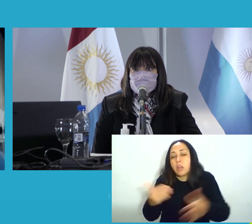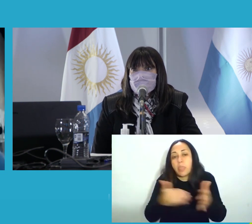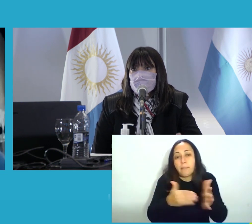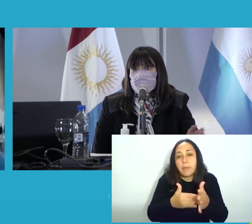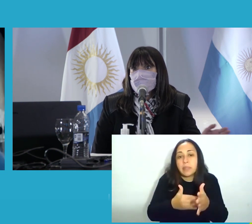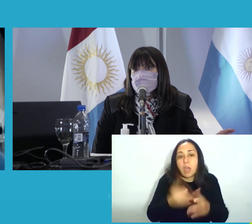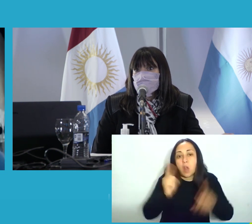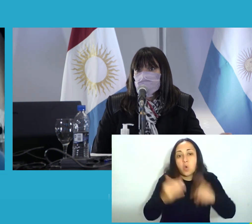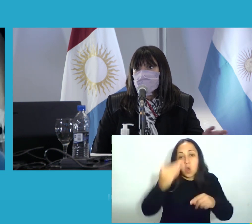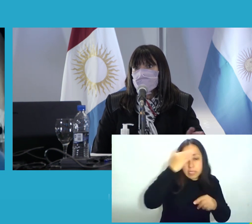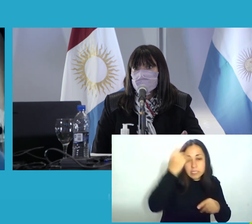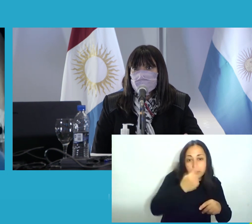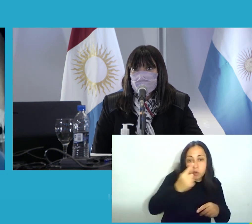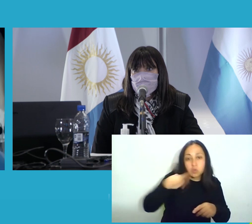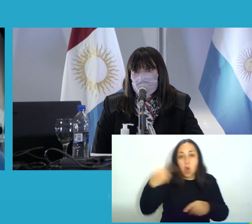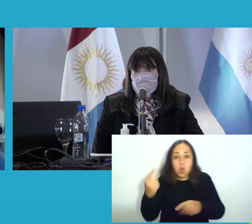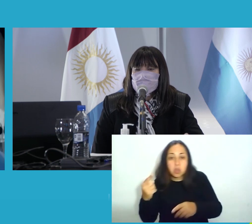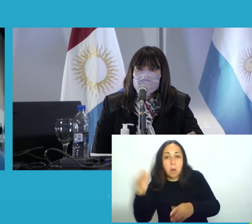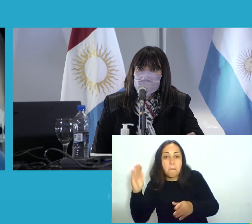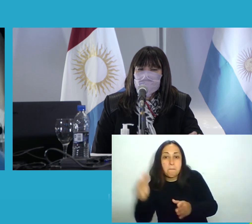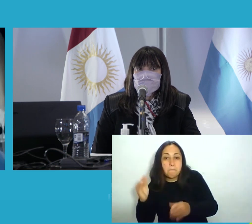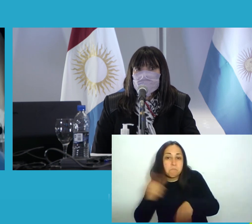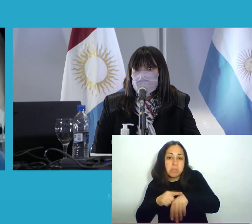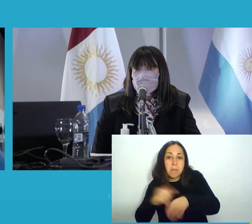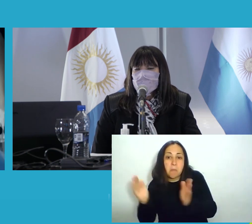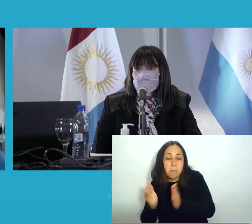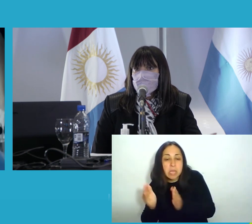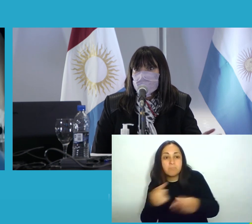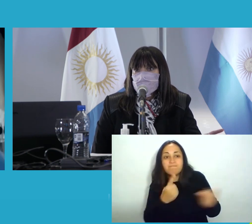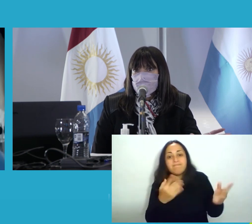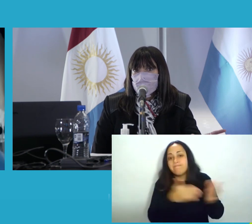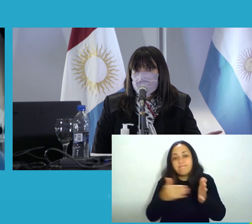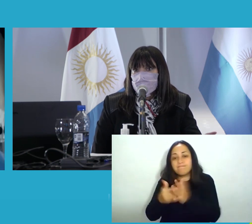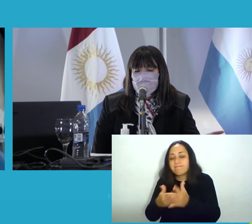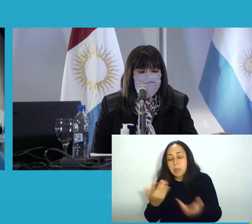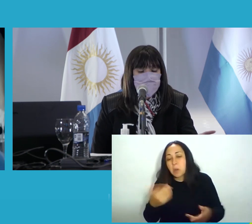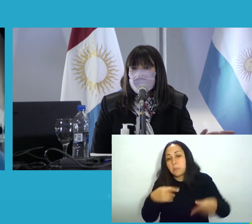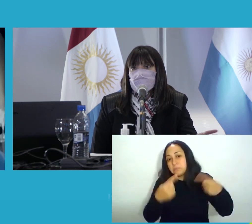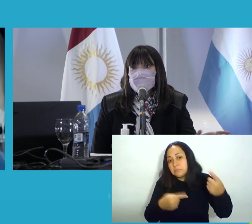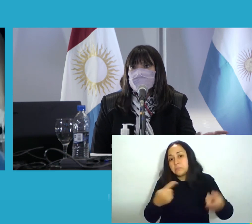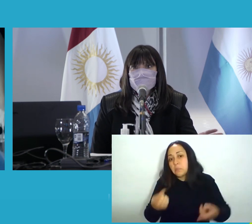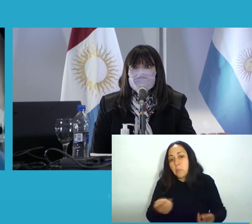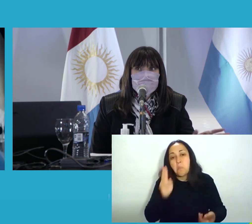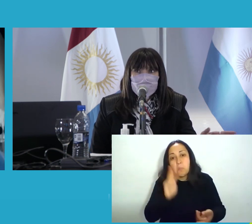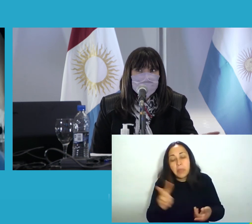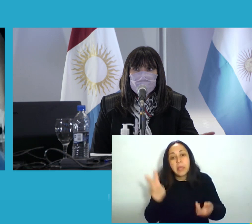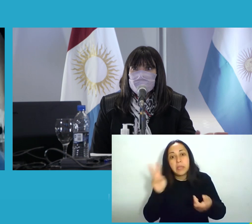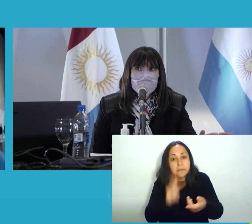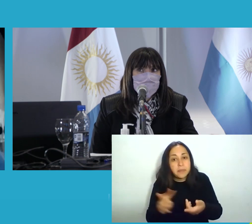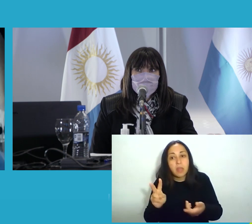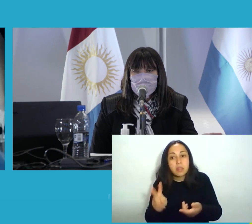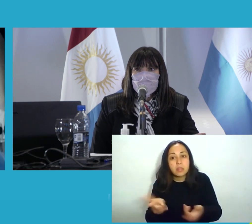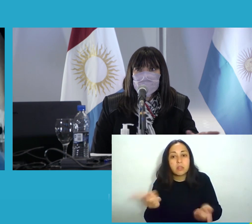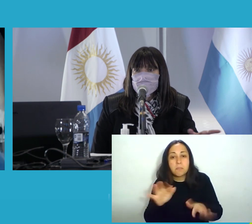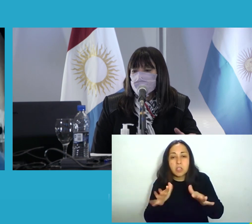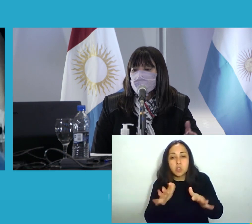oradores, como pasó hoy, hablaron 15 minutos, otros usaron menos y otros menos. Así que bueno, pueden irla siguiendo tangencialmente, ir